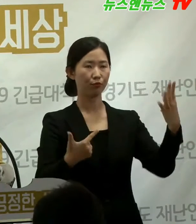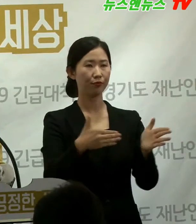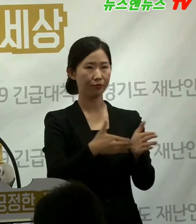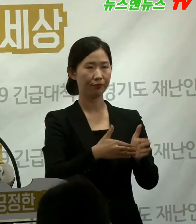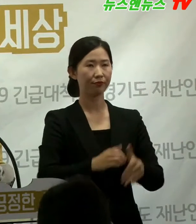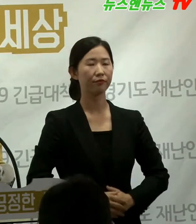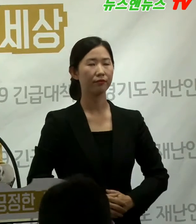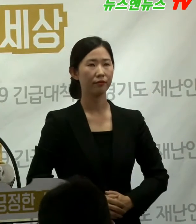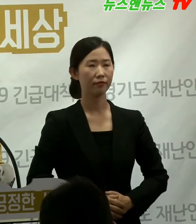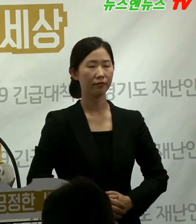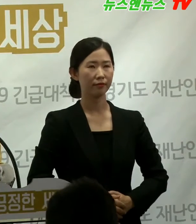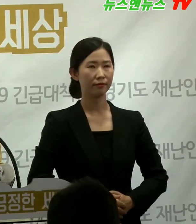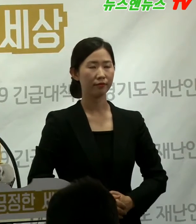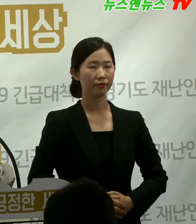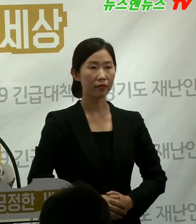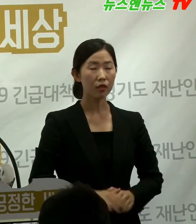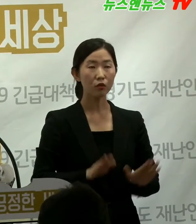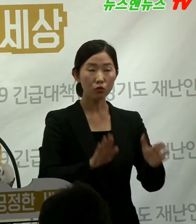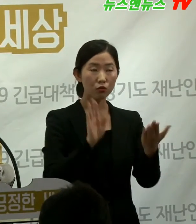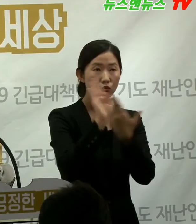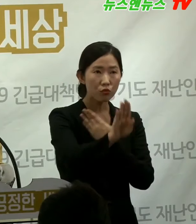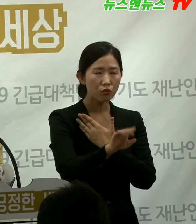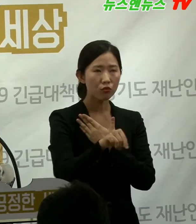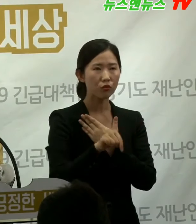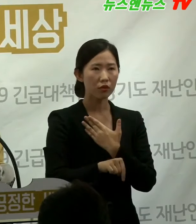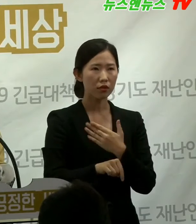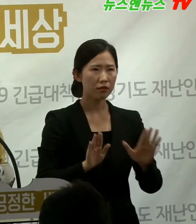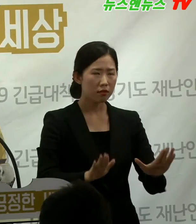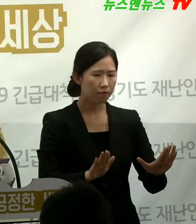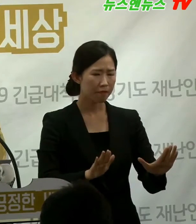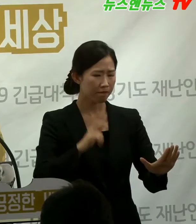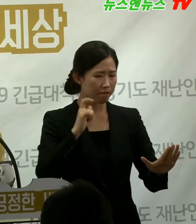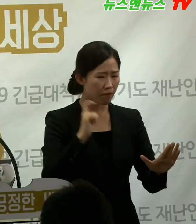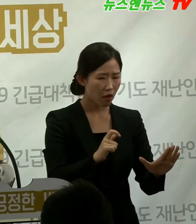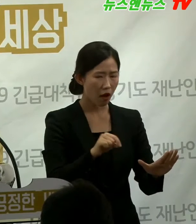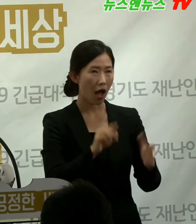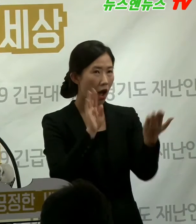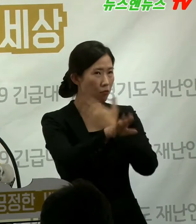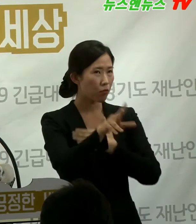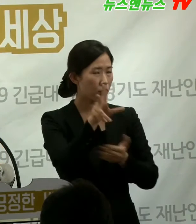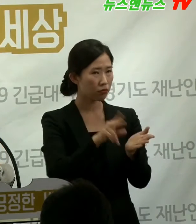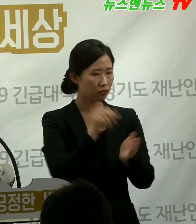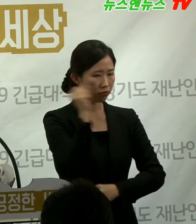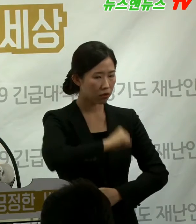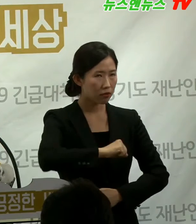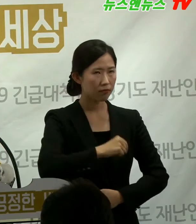계도 기간을 부여하고 그 이후부터 즉시 강력한 단속에 나설 것입니다.